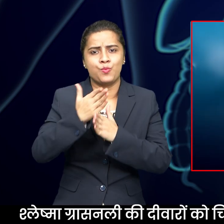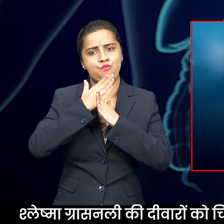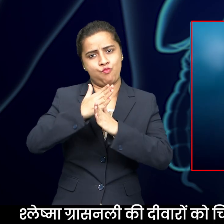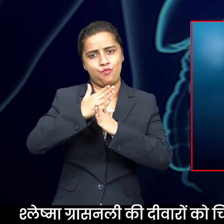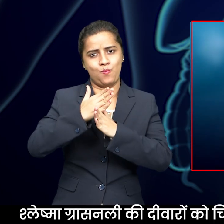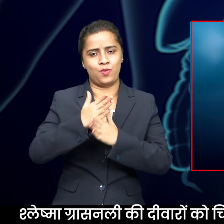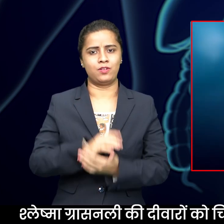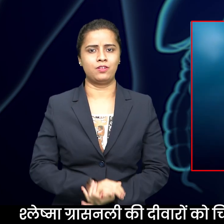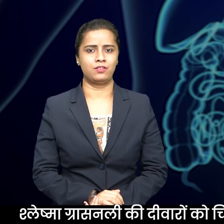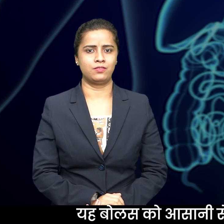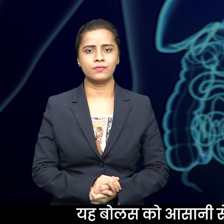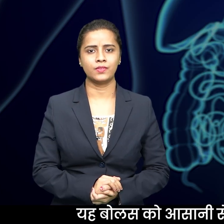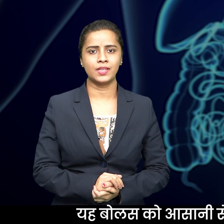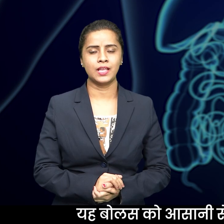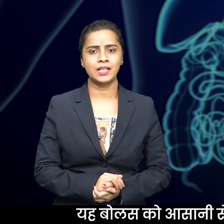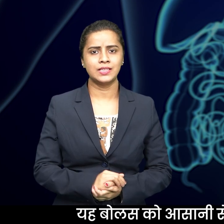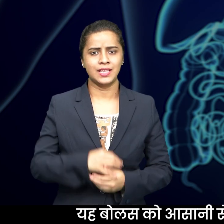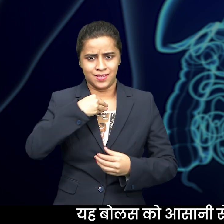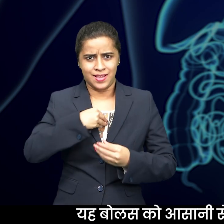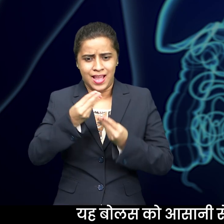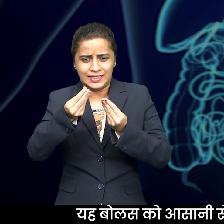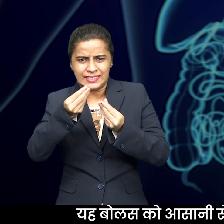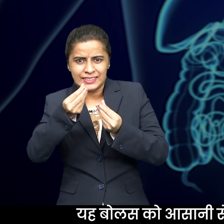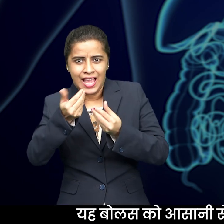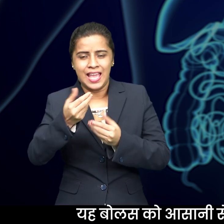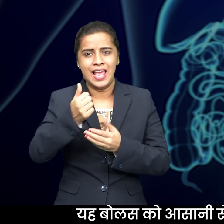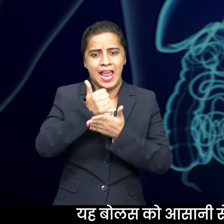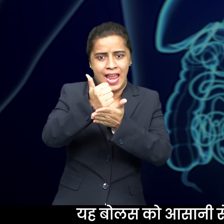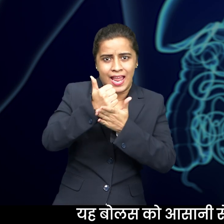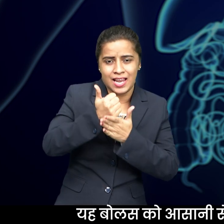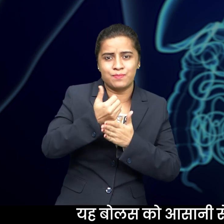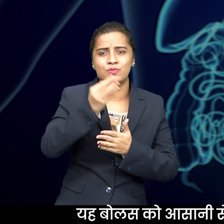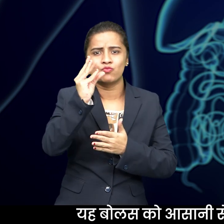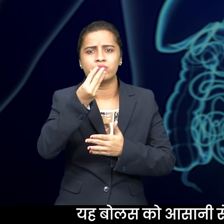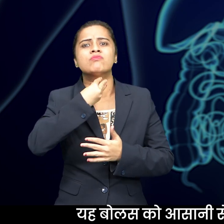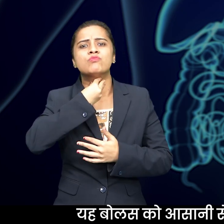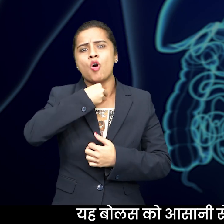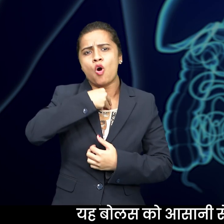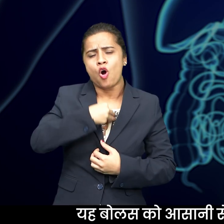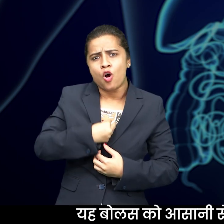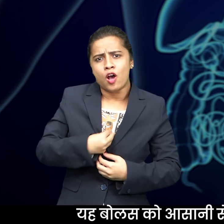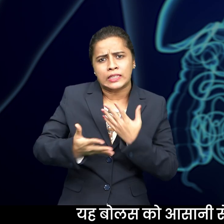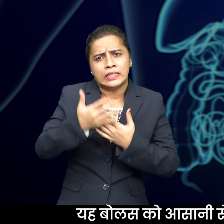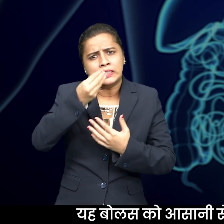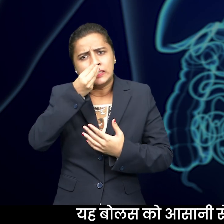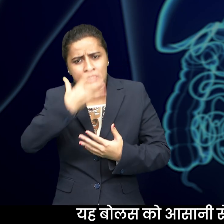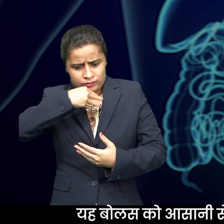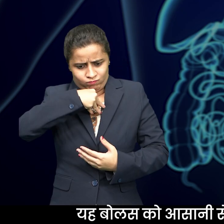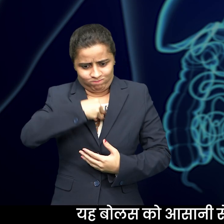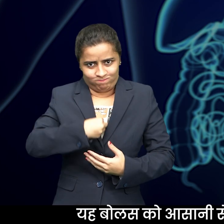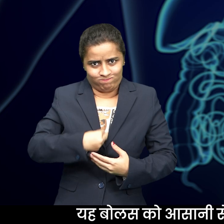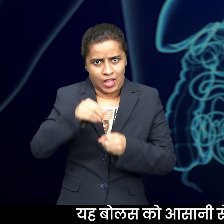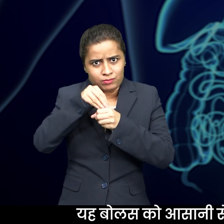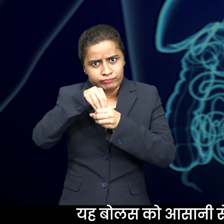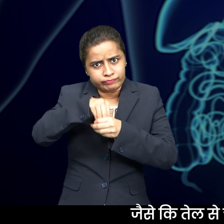से बचाता है। यह बोलस को आसानी से नीचे की ओर जाने